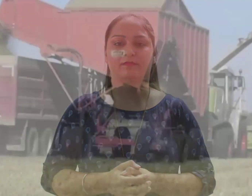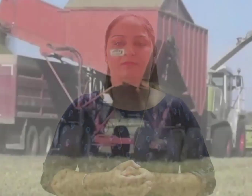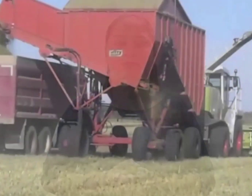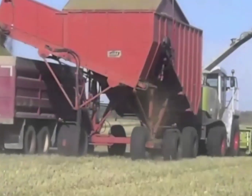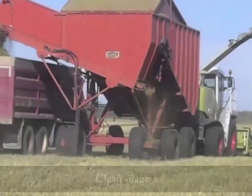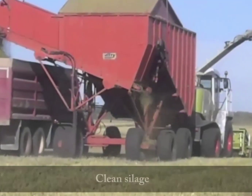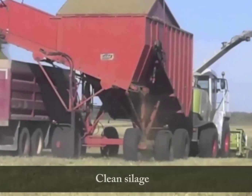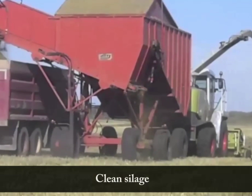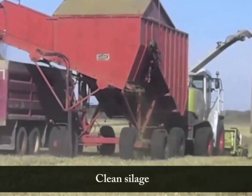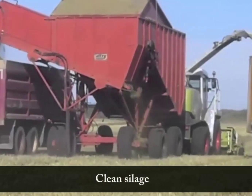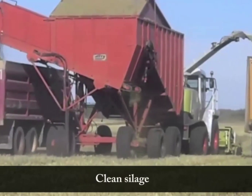प्रोटियोलिस।